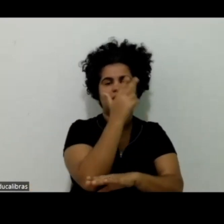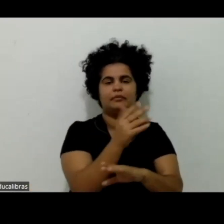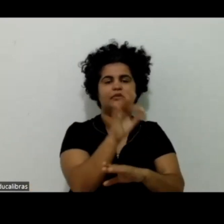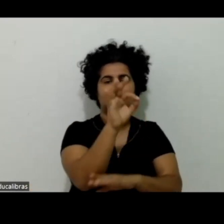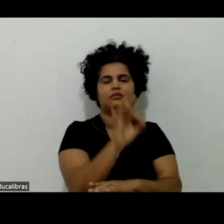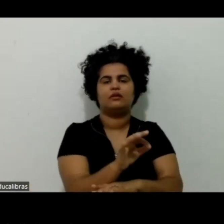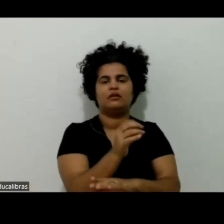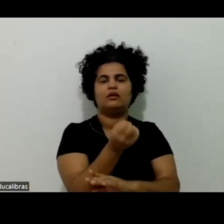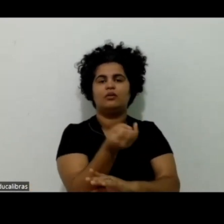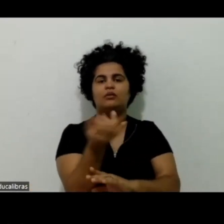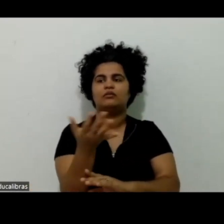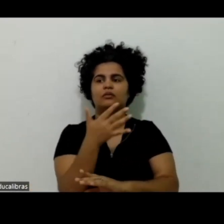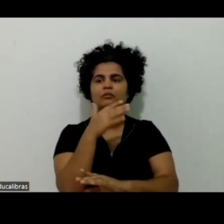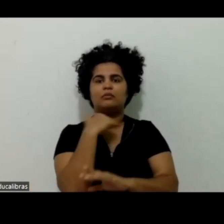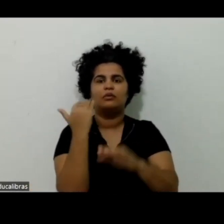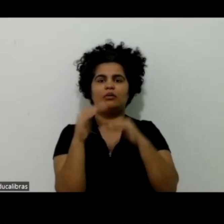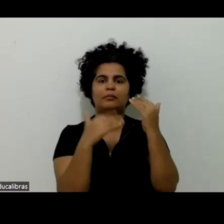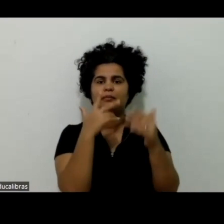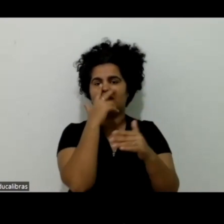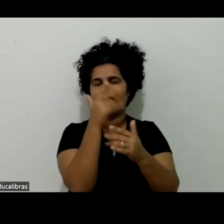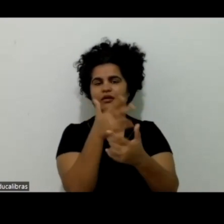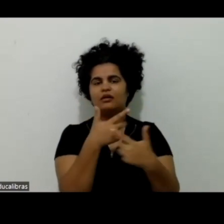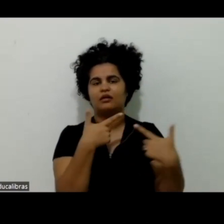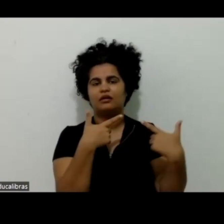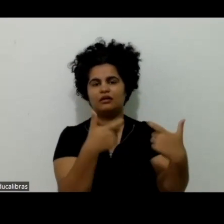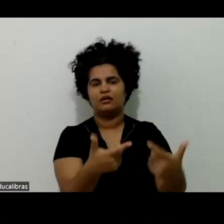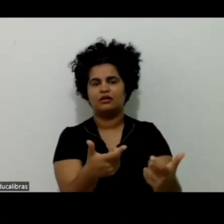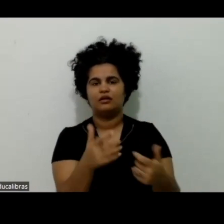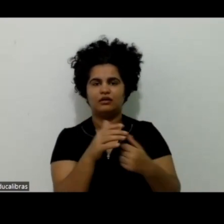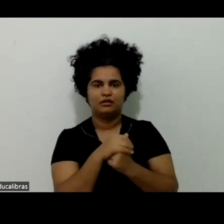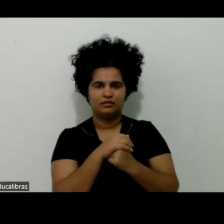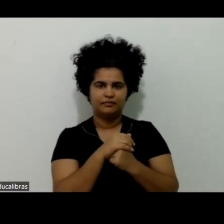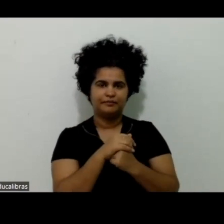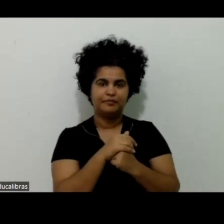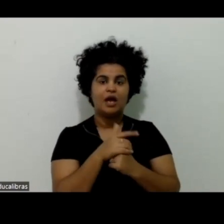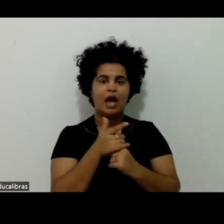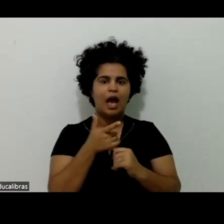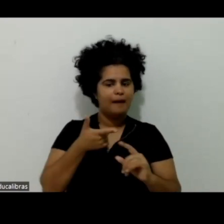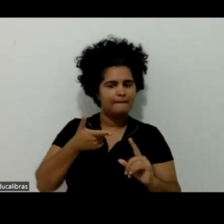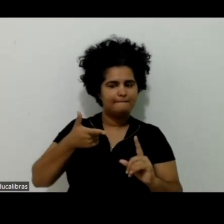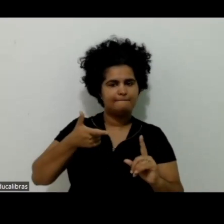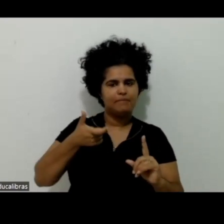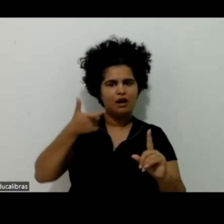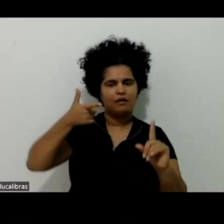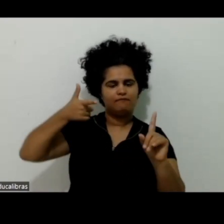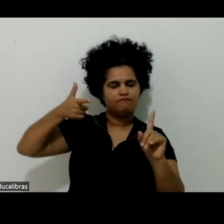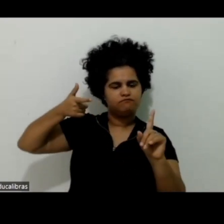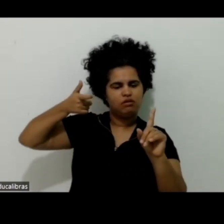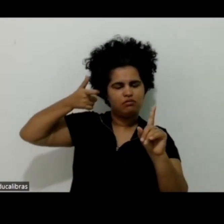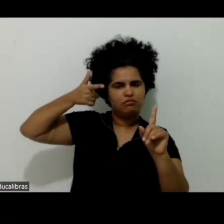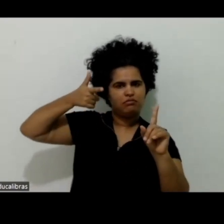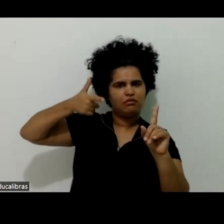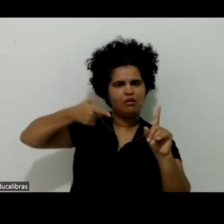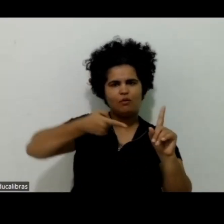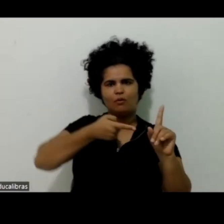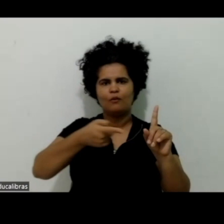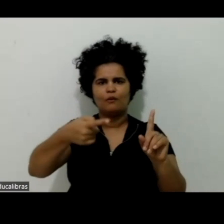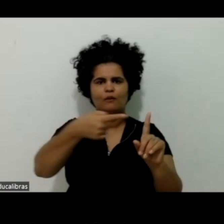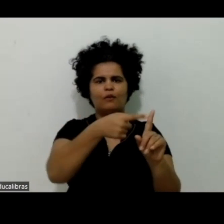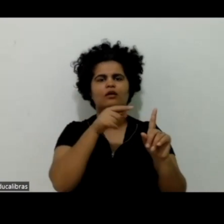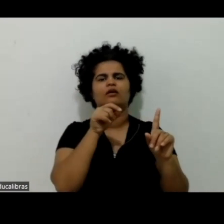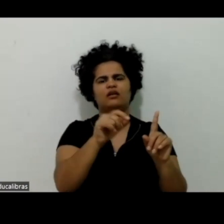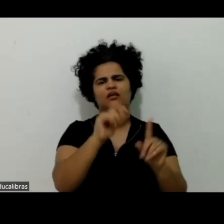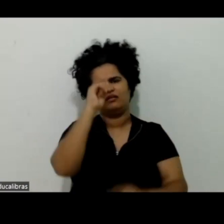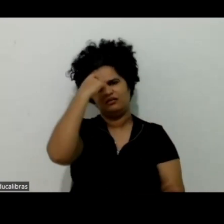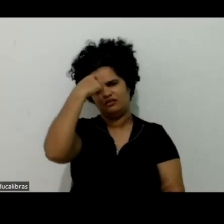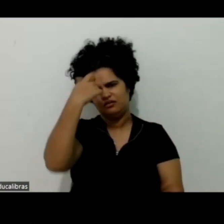gente está falando, né? Então, assim, a bala não erra o alvo nessa sociedade. Então, é disso que a gente está falando. Então, não é mimimi,